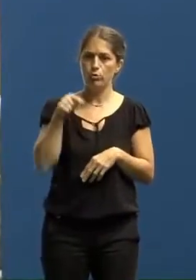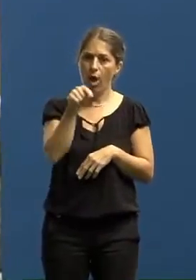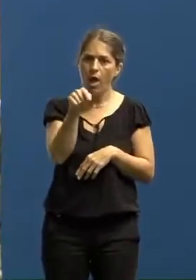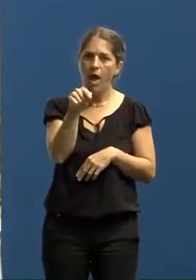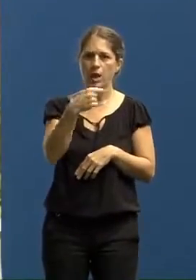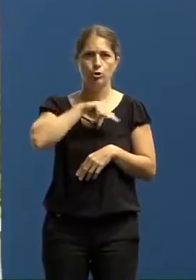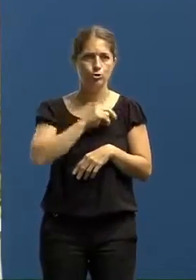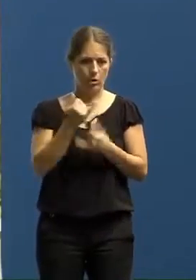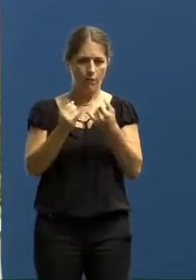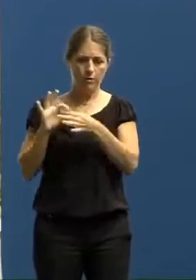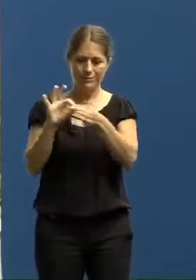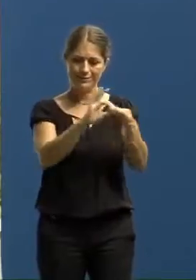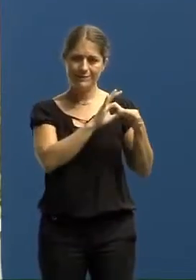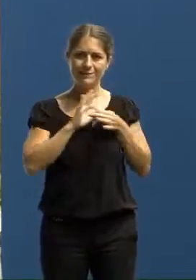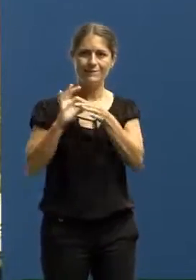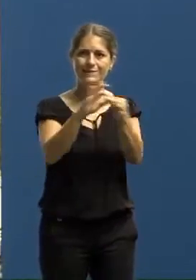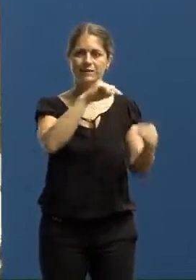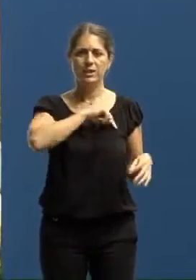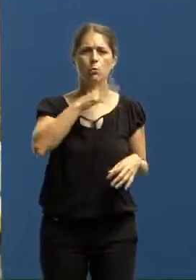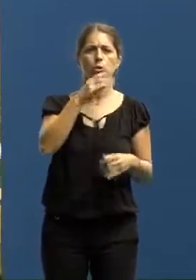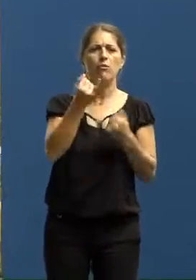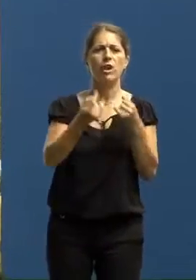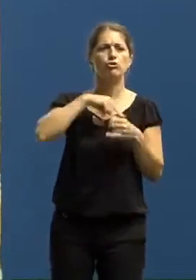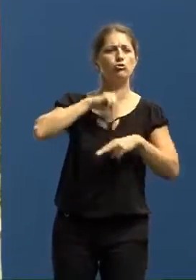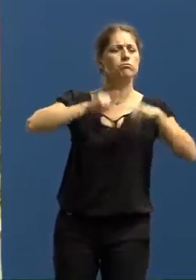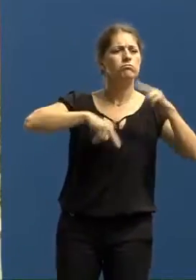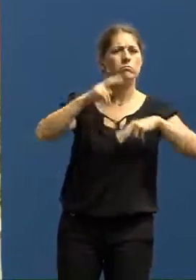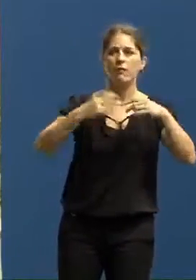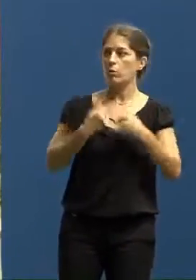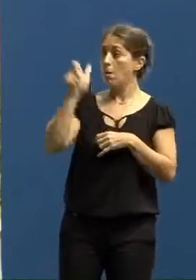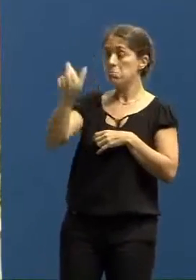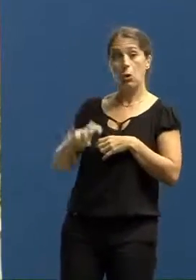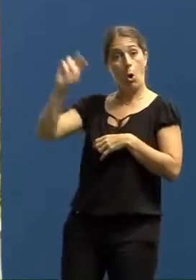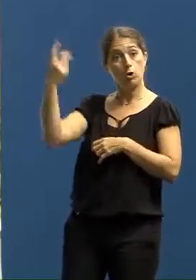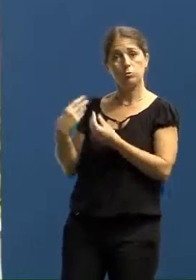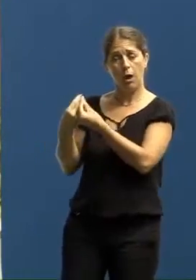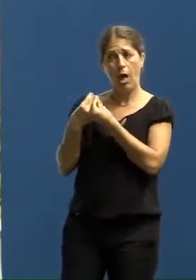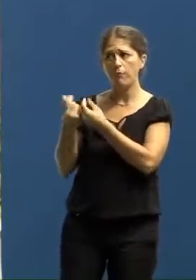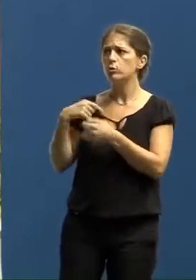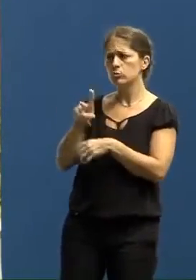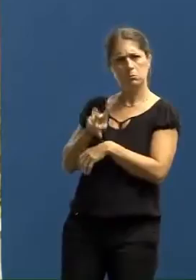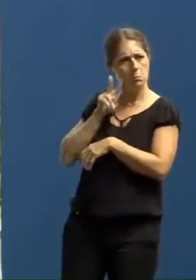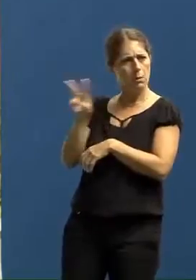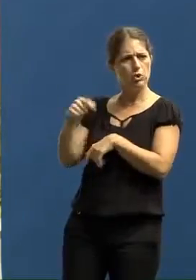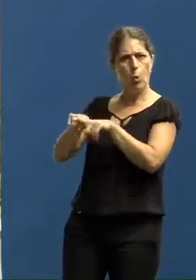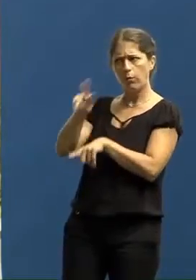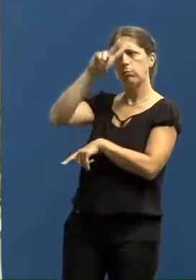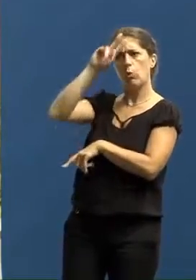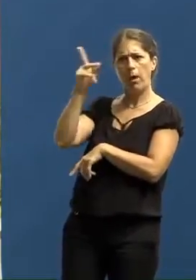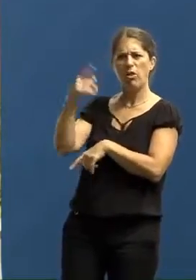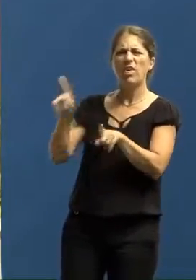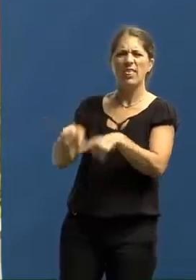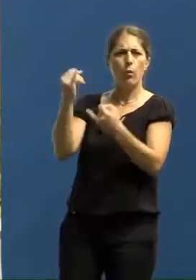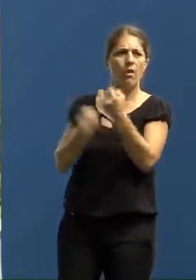sentimos todas e todos vinculados, porque cando queremos construir algo en común con alguén, nos preocupamos por esa persoa ou por esas persoas. Da igual se é